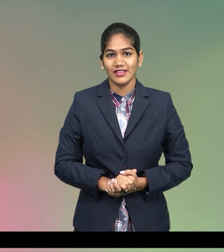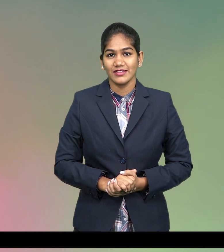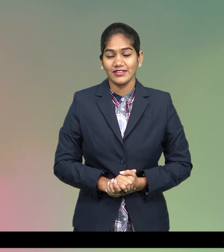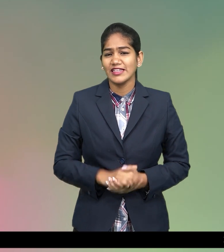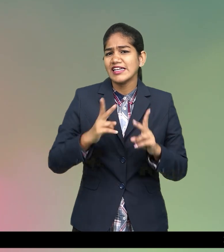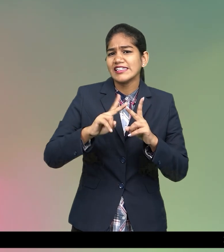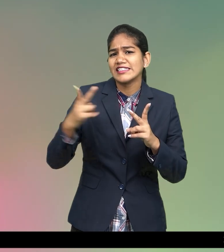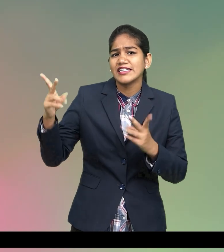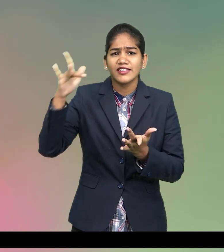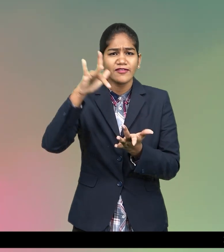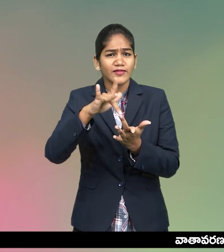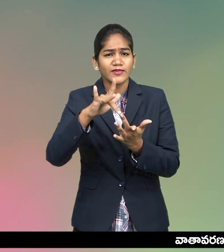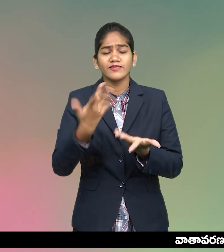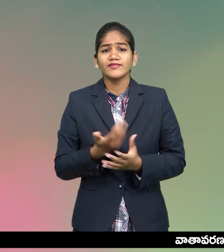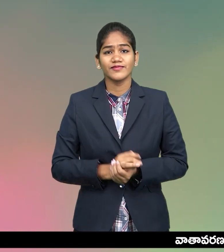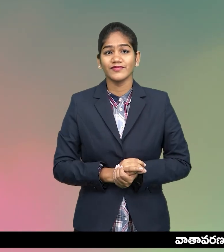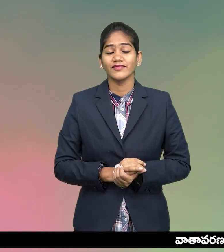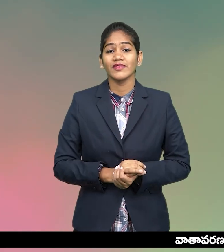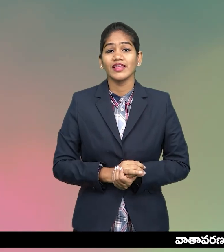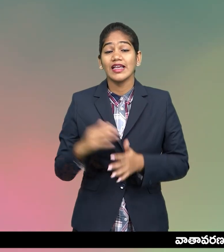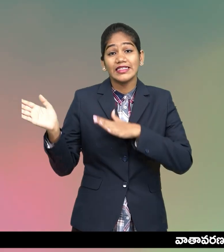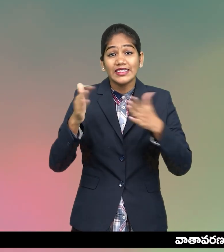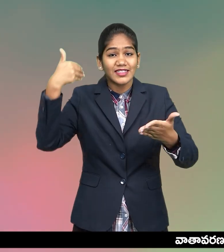మధ్య తేడాలు. వాతావరణం మరియు వాతావరణం.